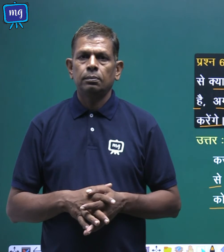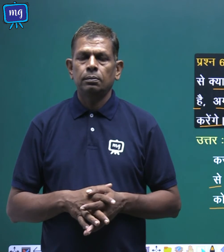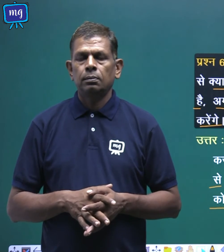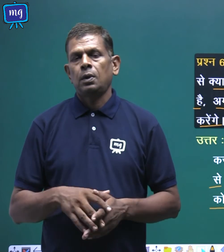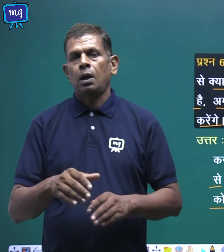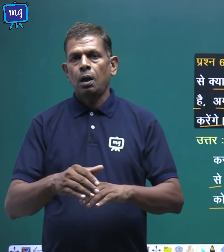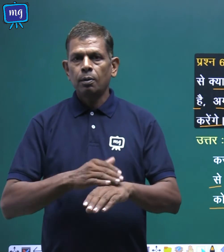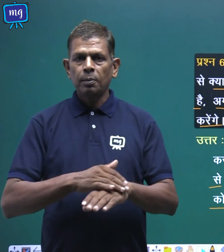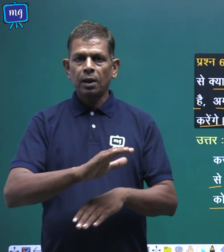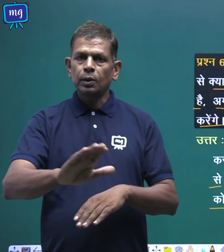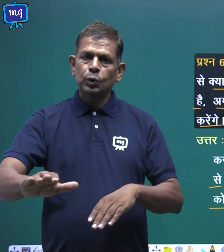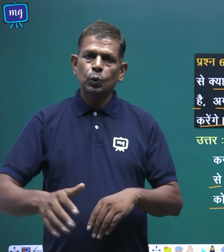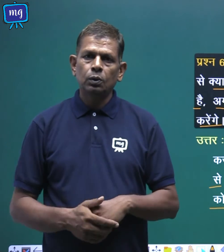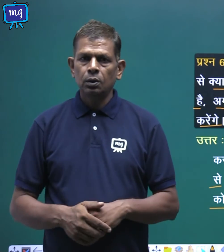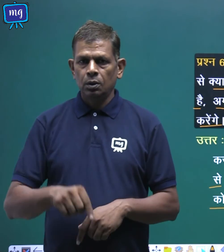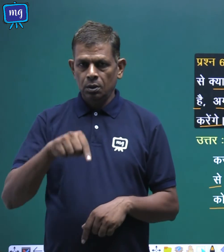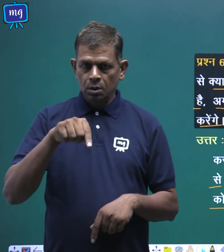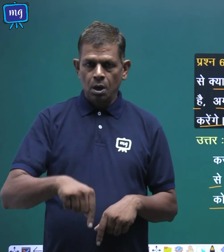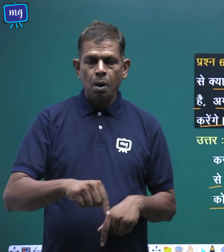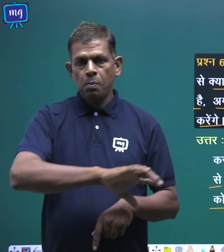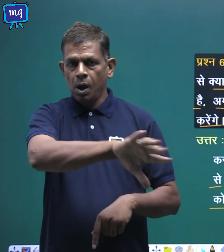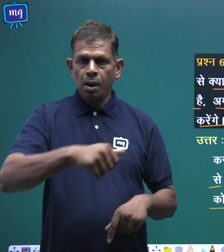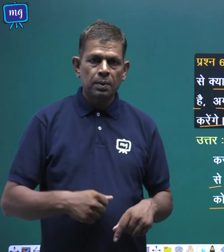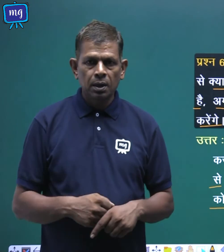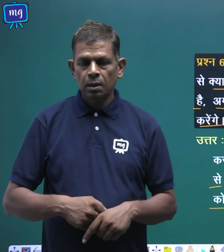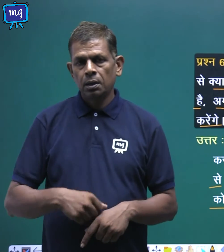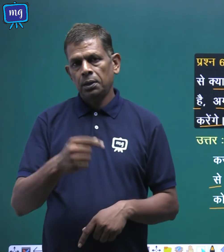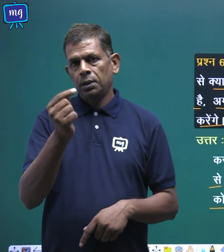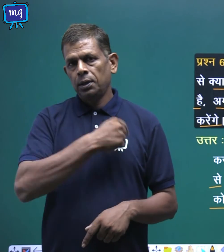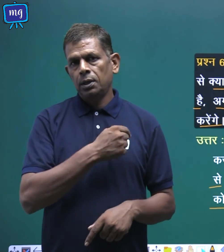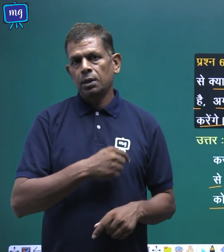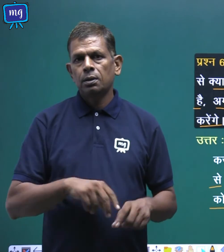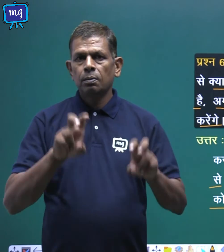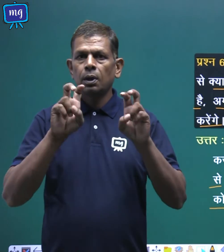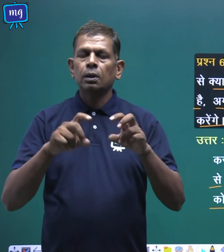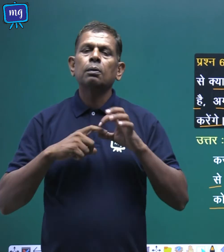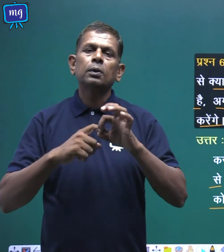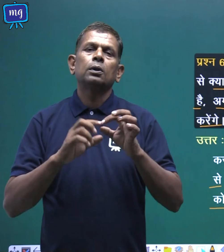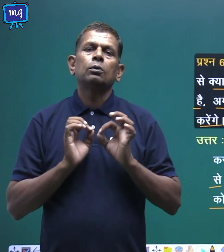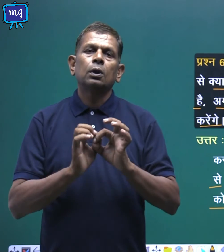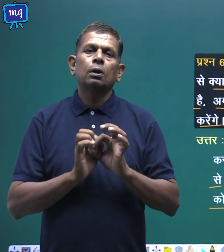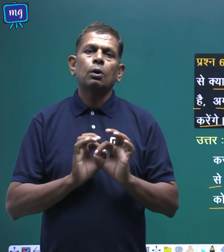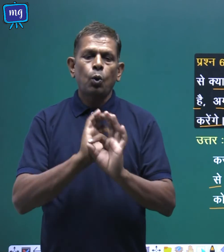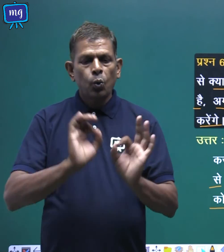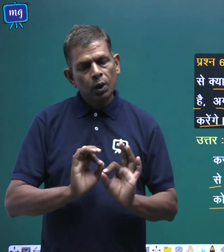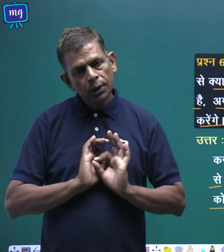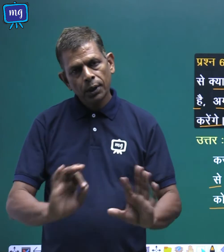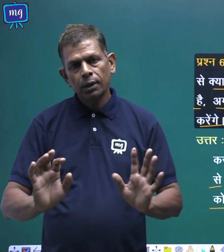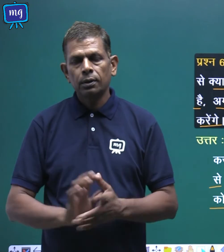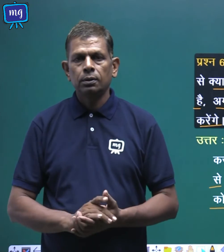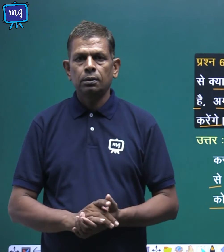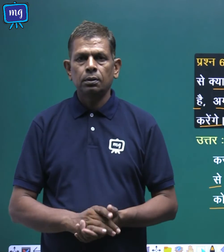तो प्यारे बच्चों, अब हमने इस अध्याय के प्रश्न उत्तर पूरे कर लिए